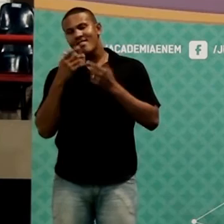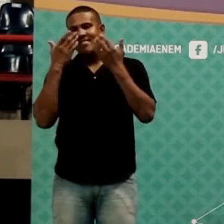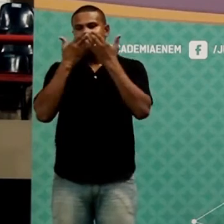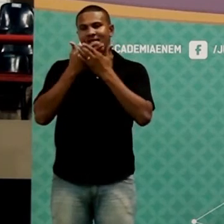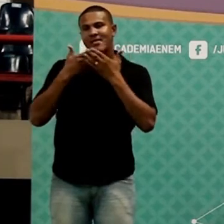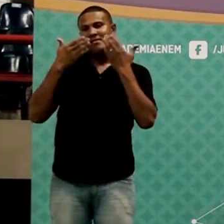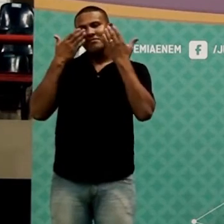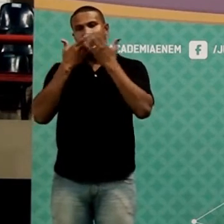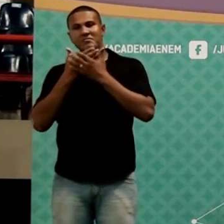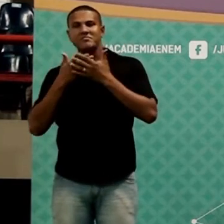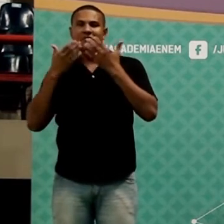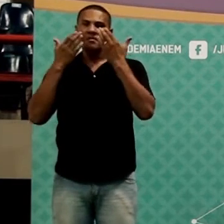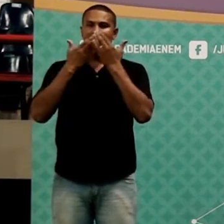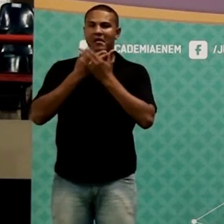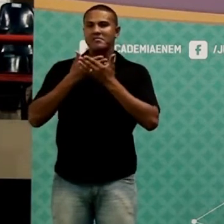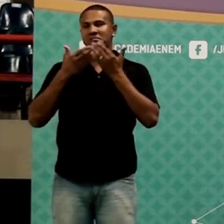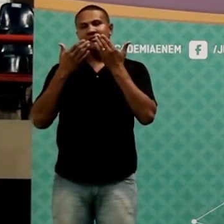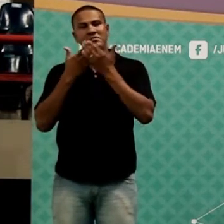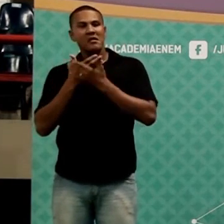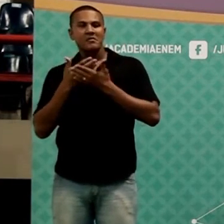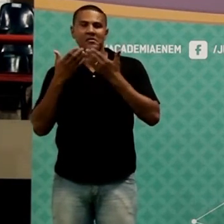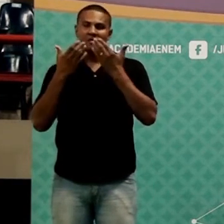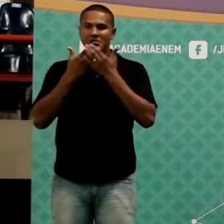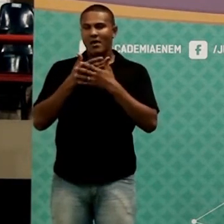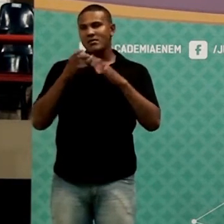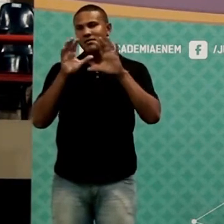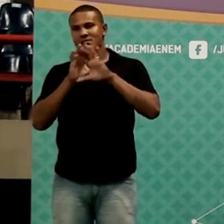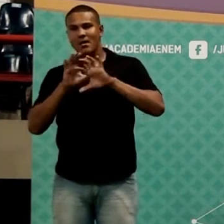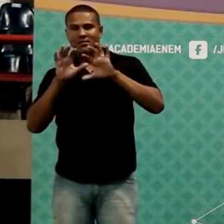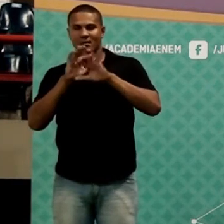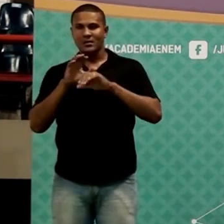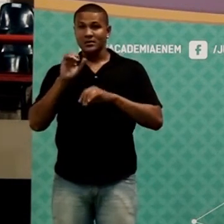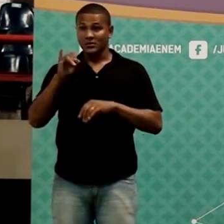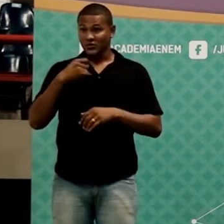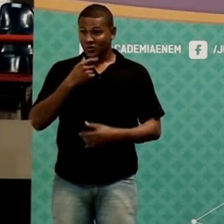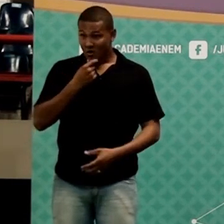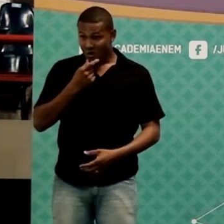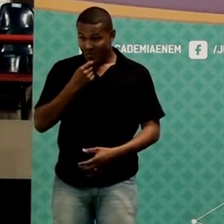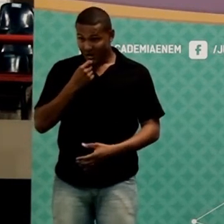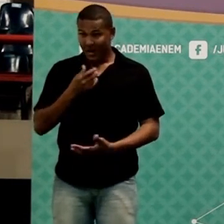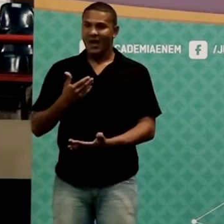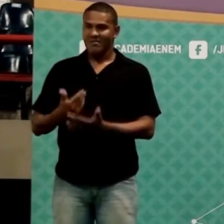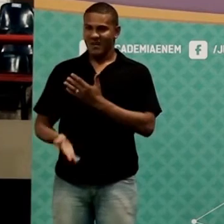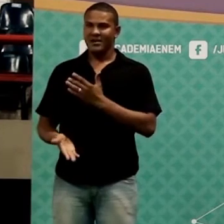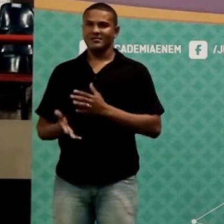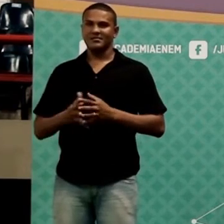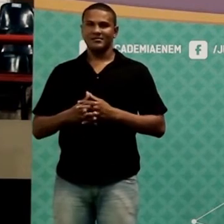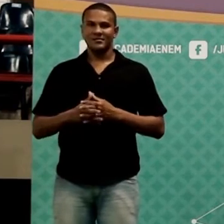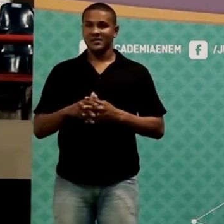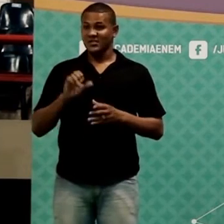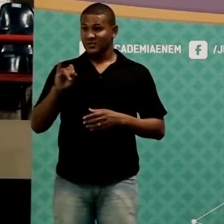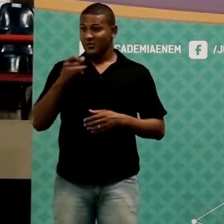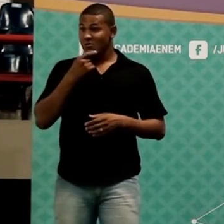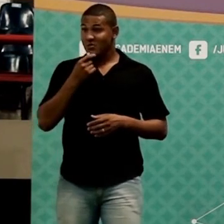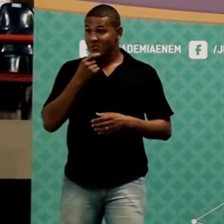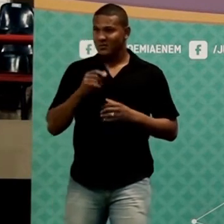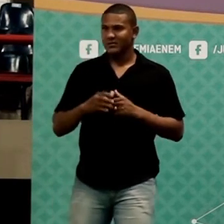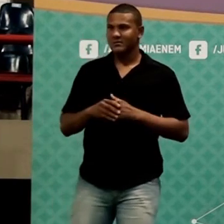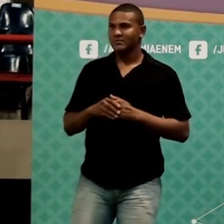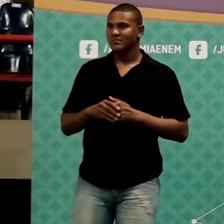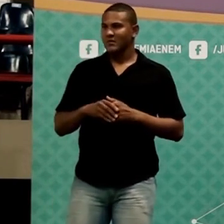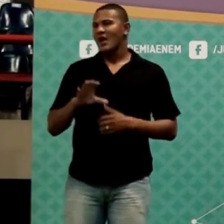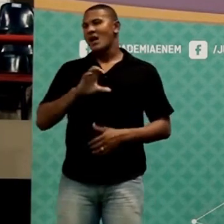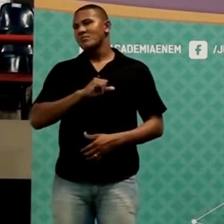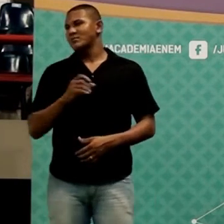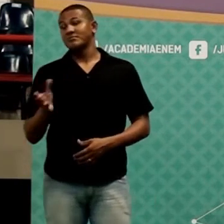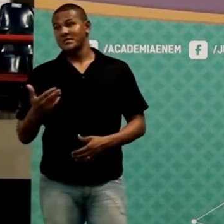Tá certo? Se o homem fizer isso, ele perde. Se o homem disser assim: amor, tu